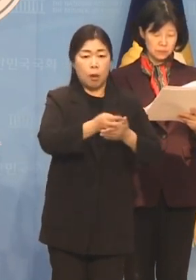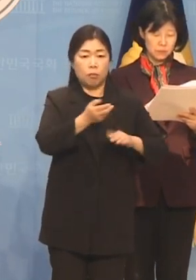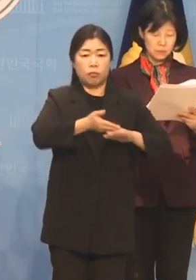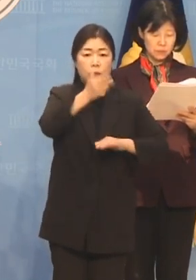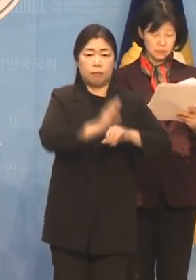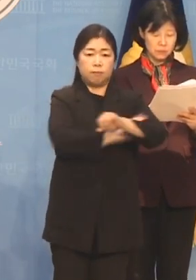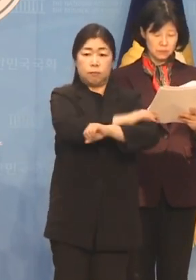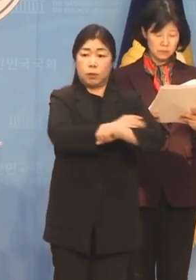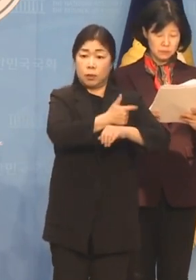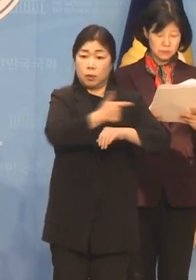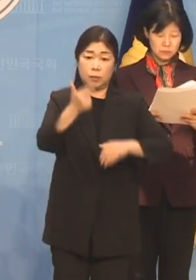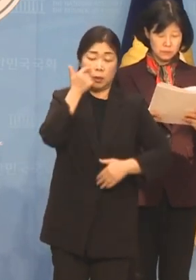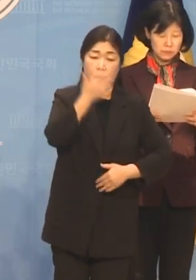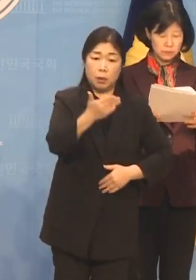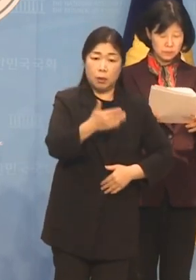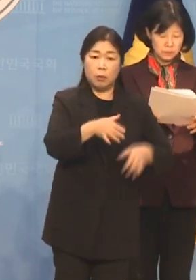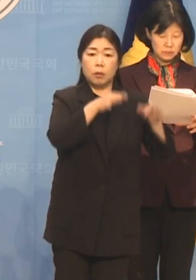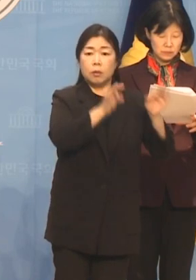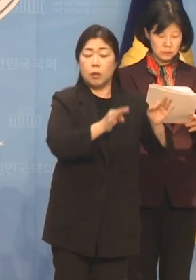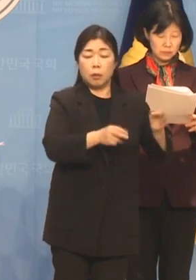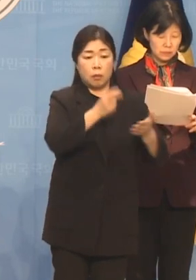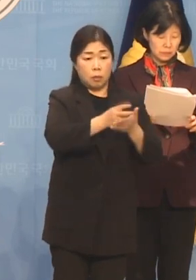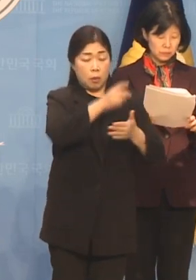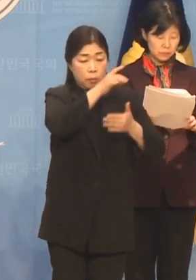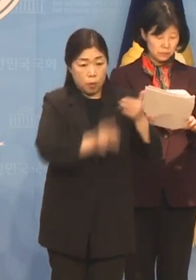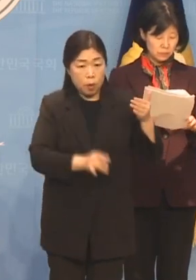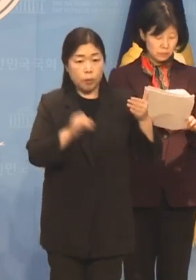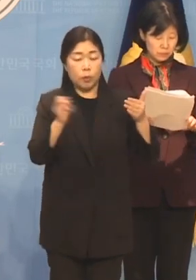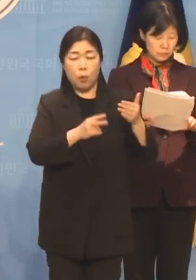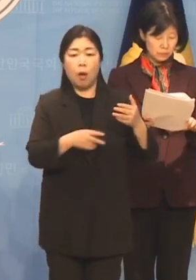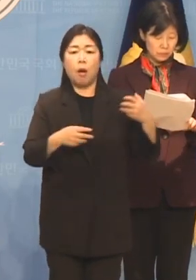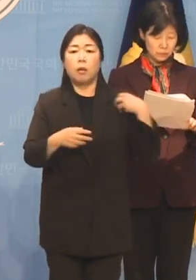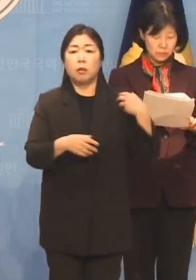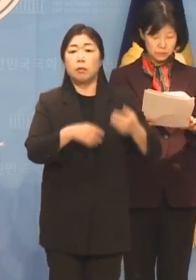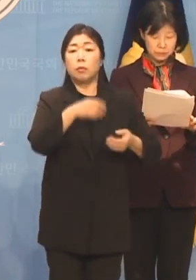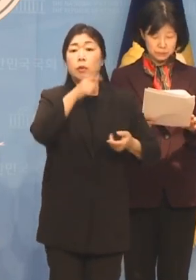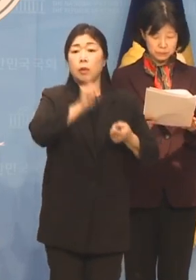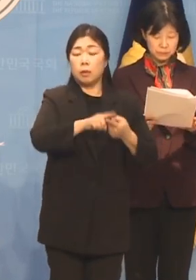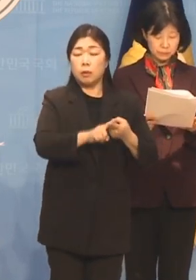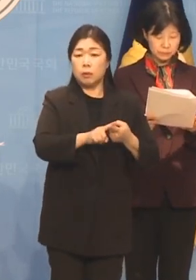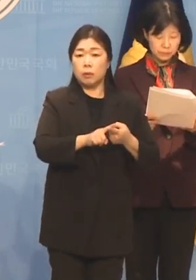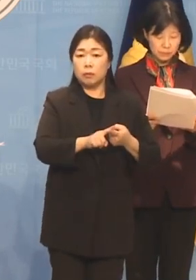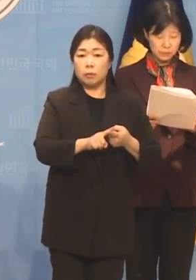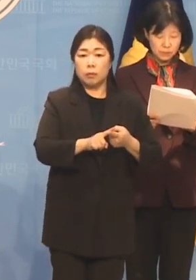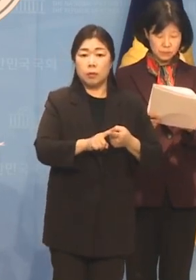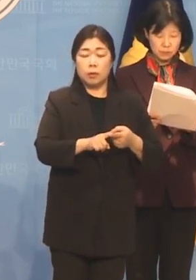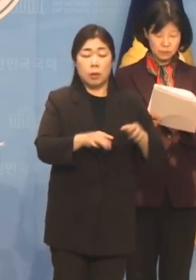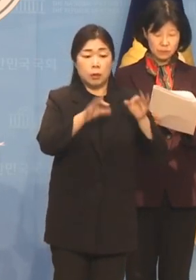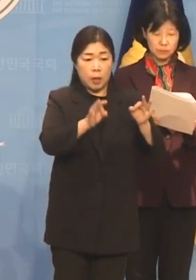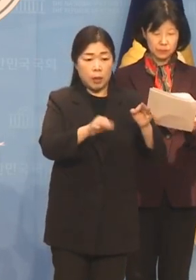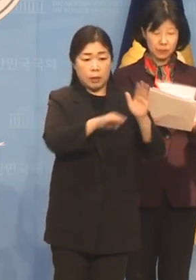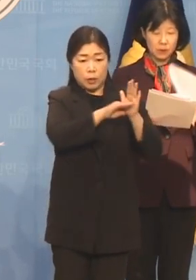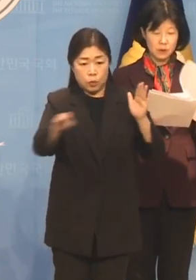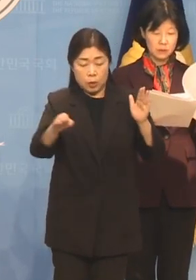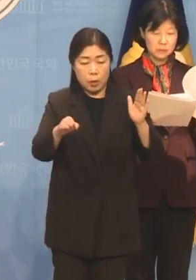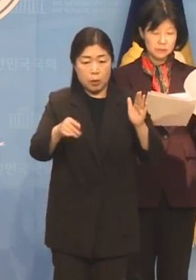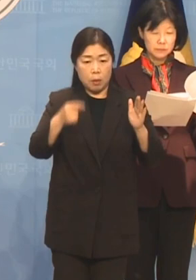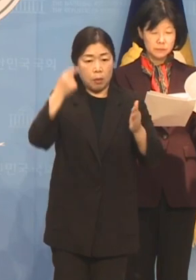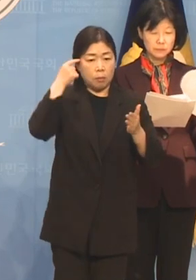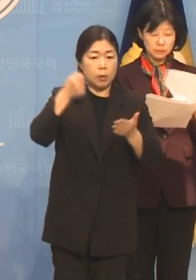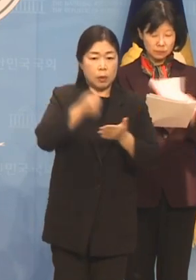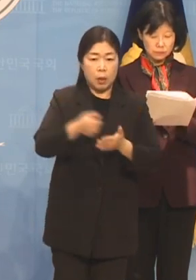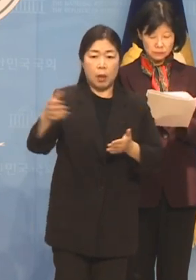초법적 기관입니까? 은행은 관련 법규의 취지나 의미의 적용에 대해 그들의 스스로의 기준으로 판단하고